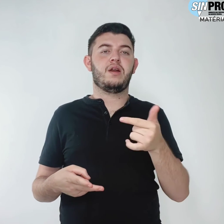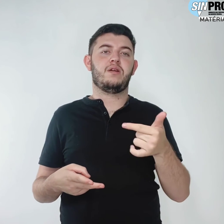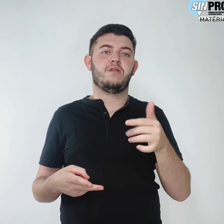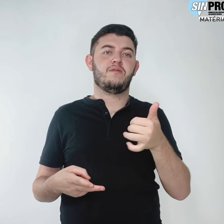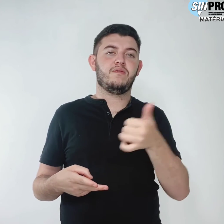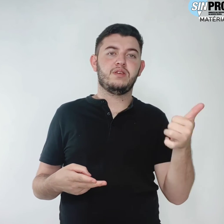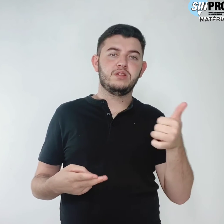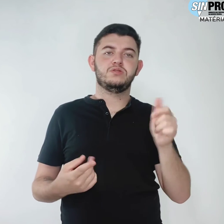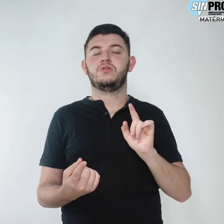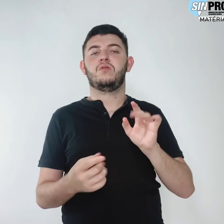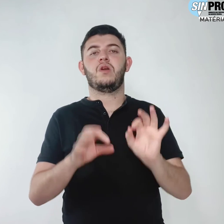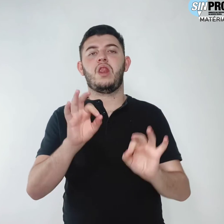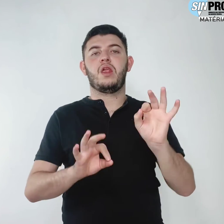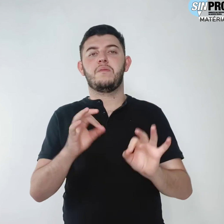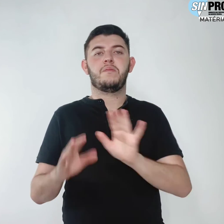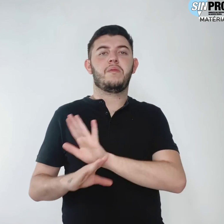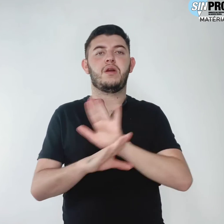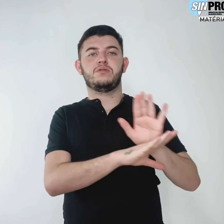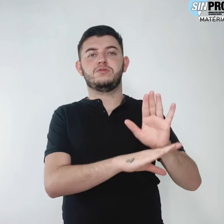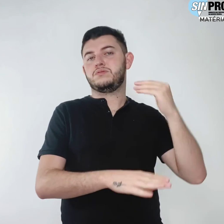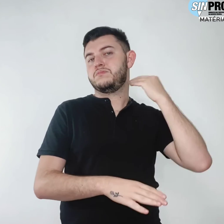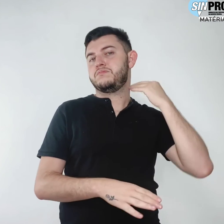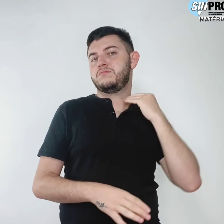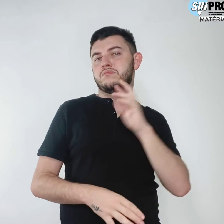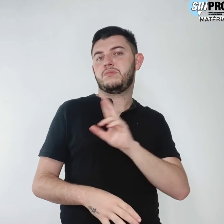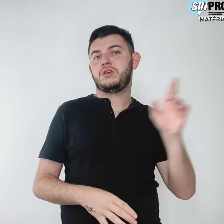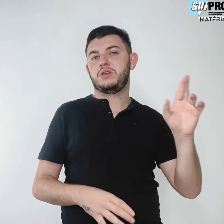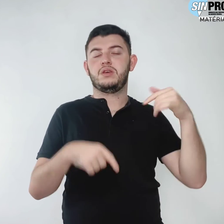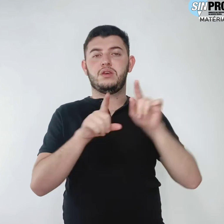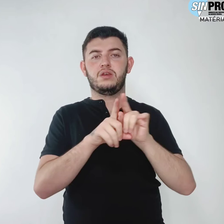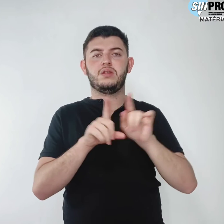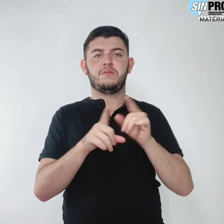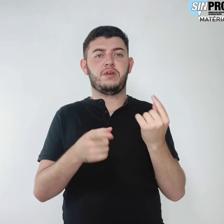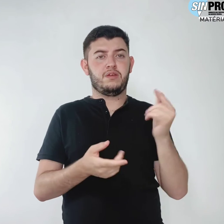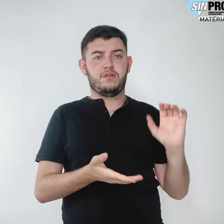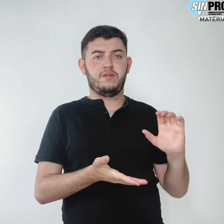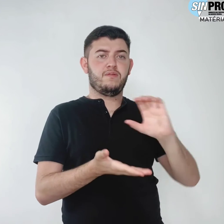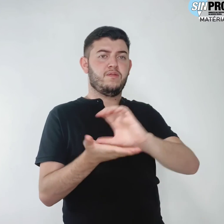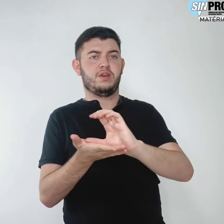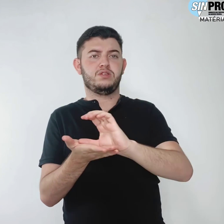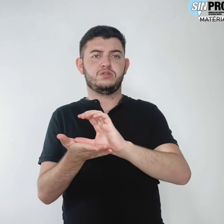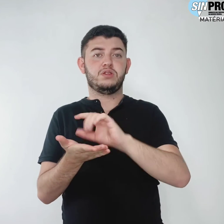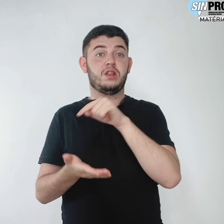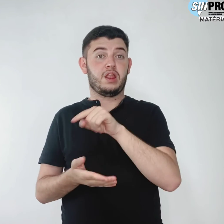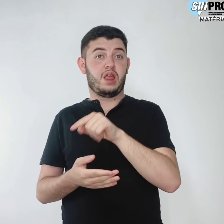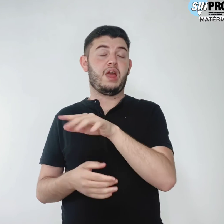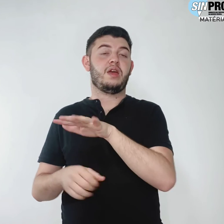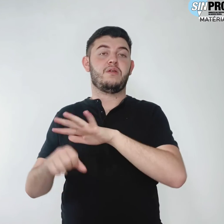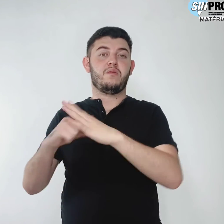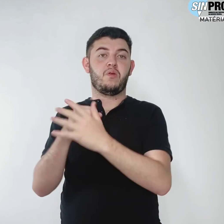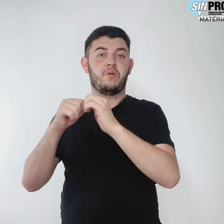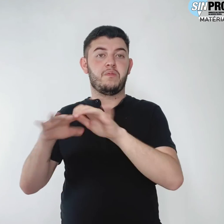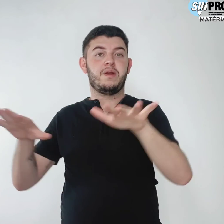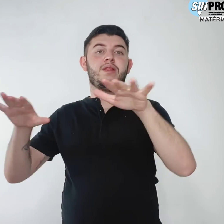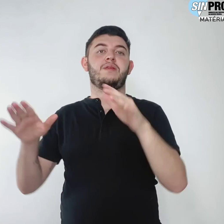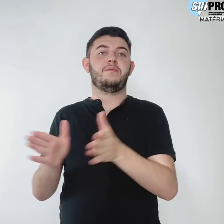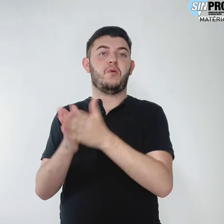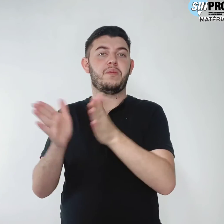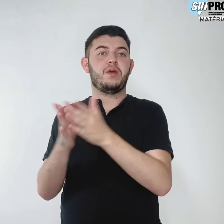109/2021, elaborada para atender aos banqueiros e investir o dinheiro público no combate à pandemia e